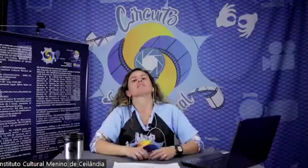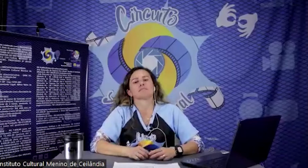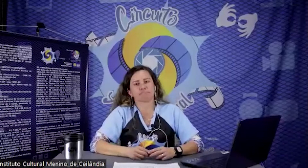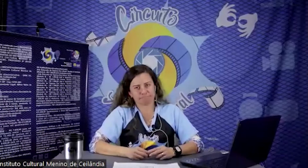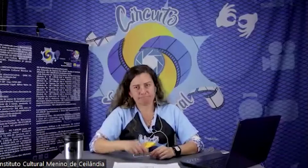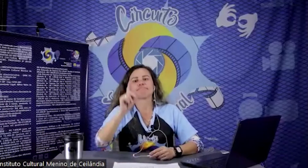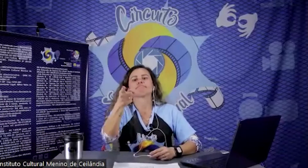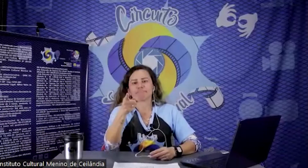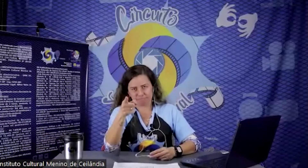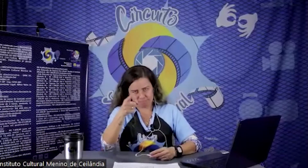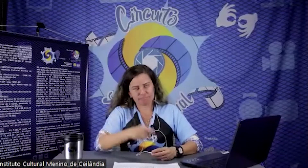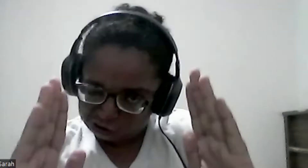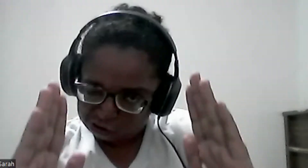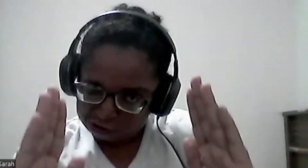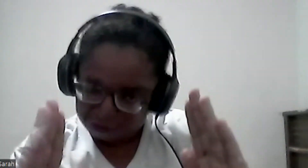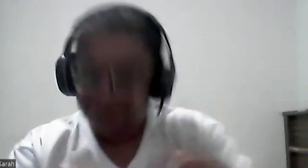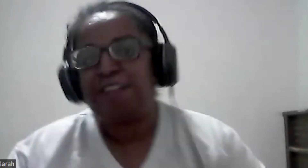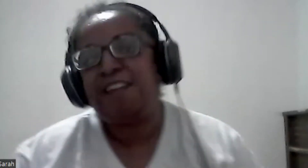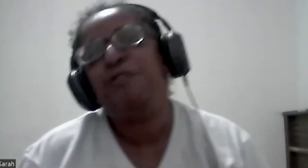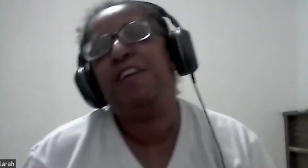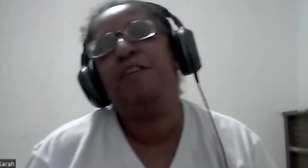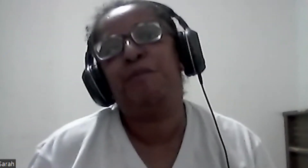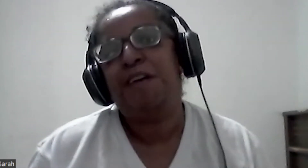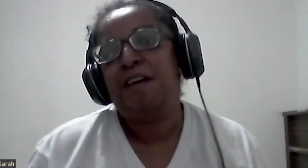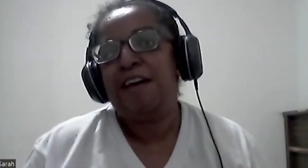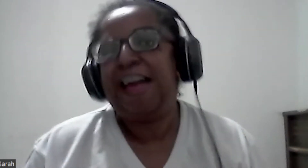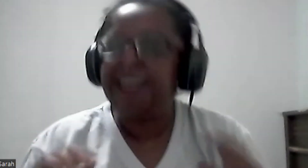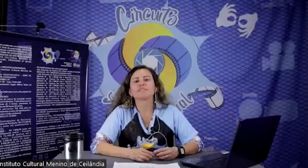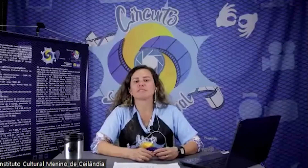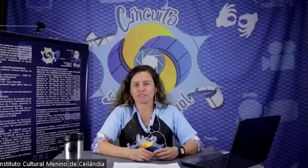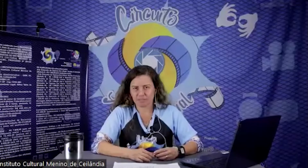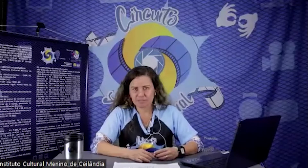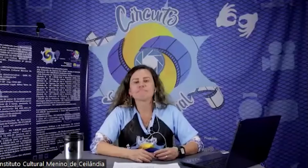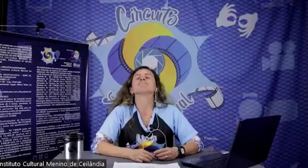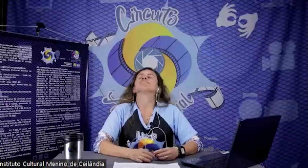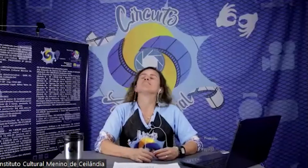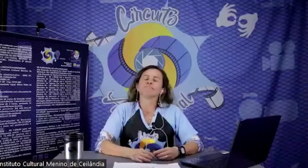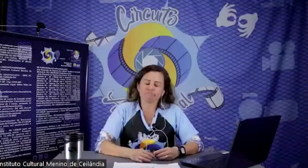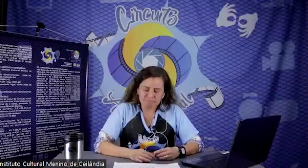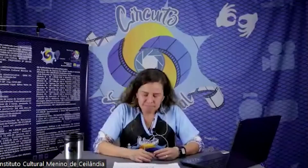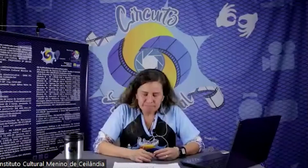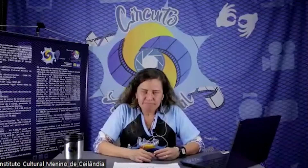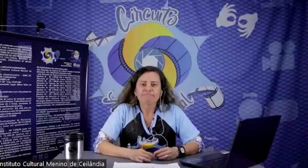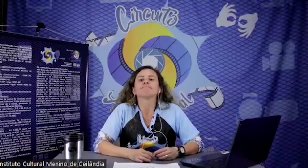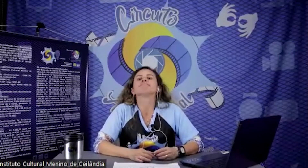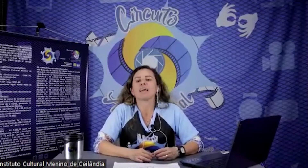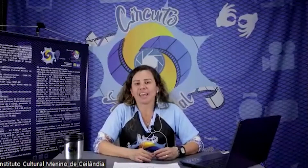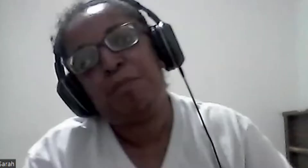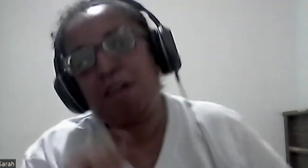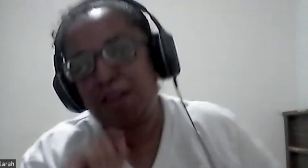e explicar todo o processozinho. Que é o lugar dele. É demorado, mas é gratificante. É, Pode ter